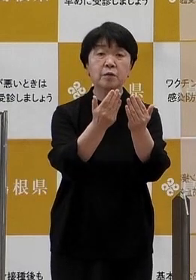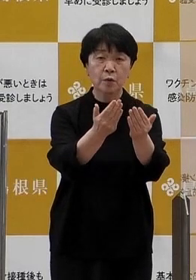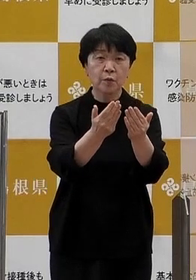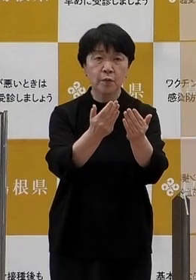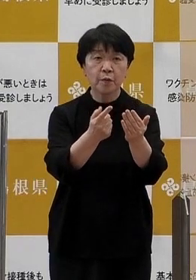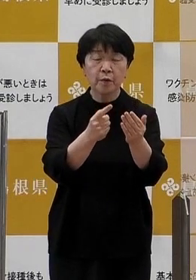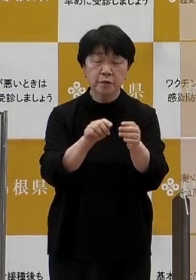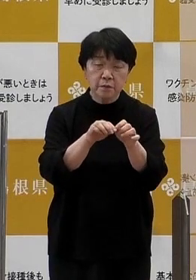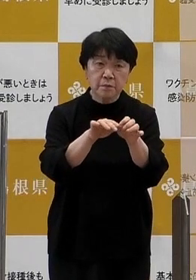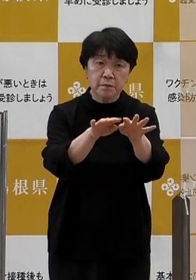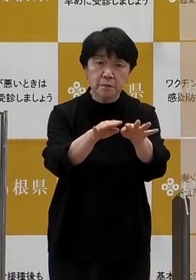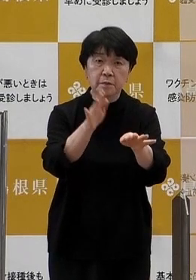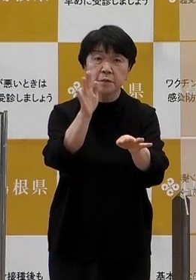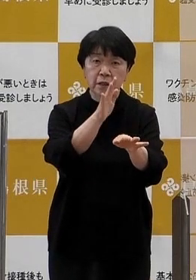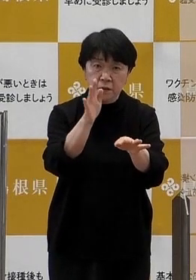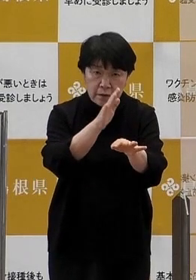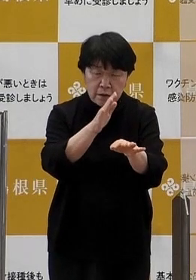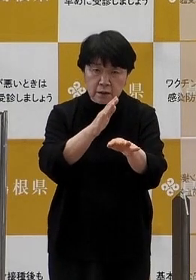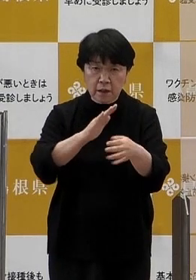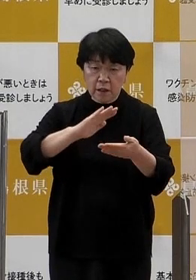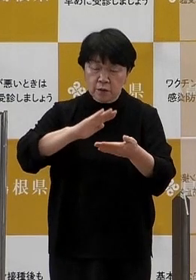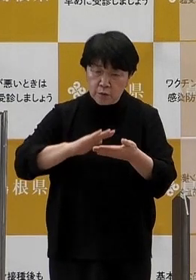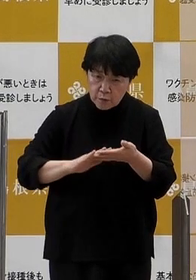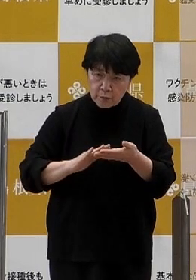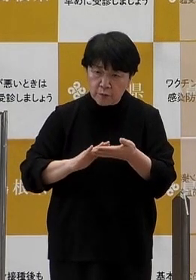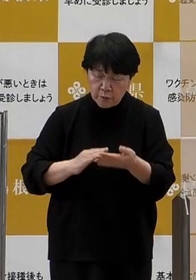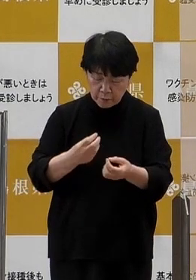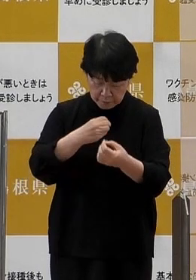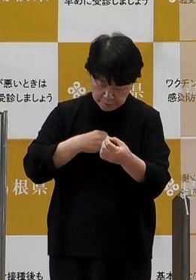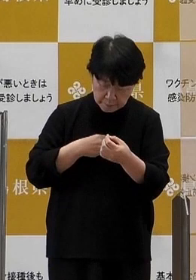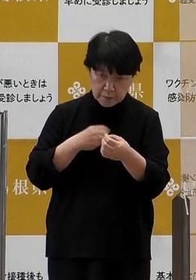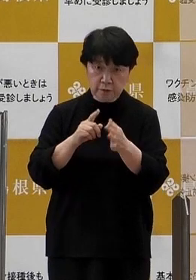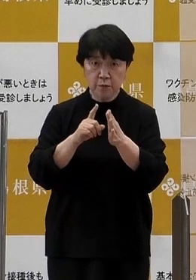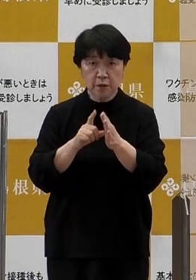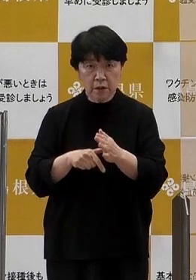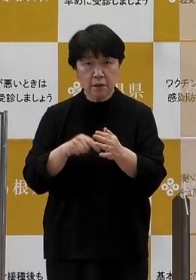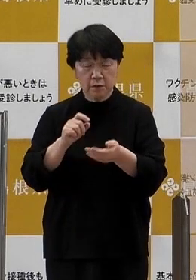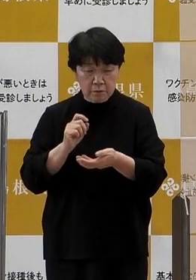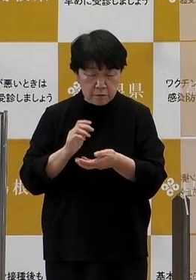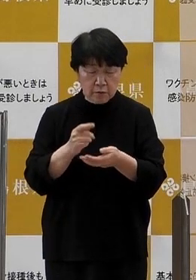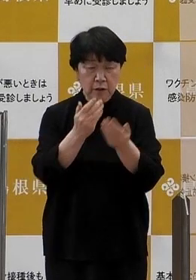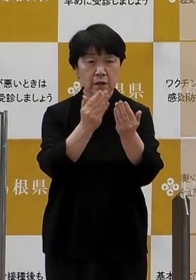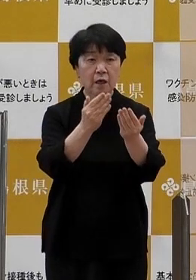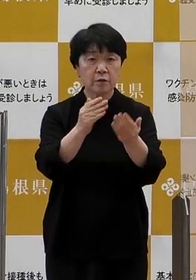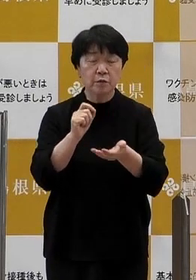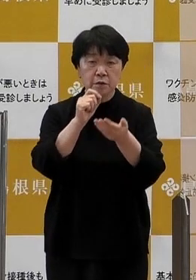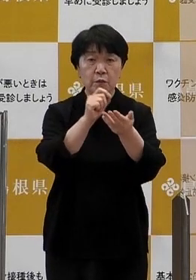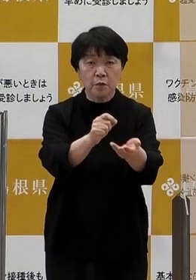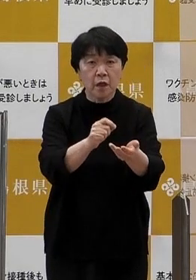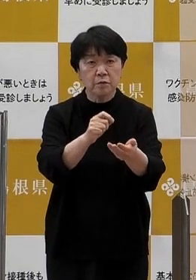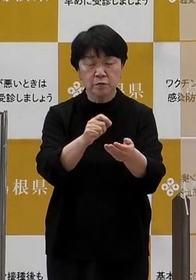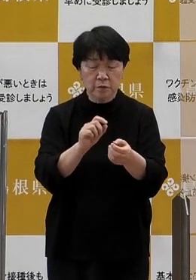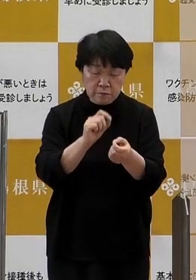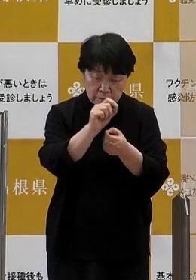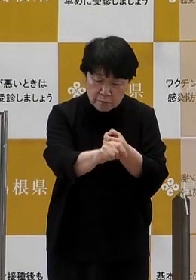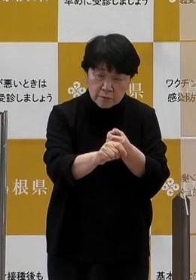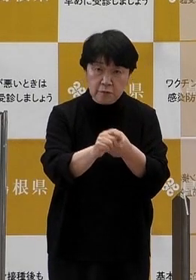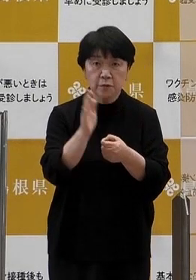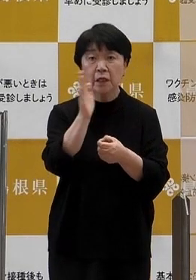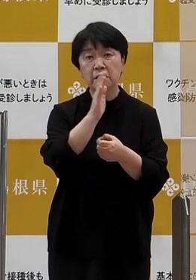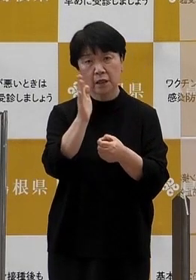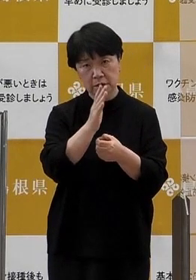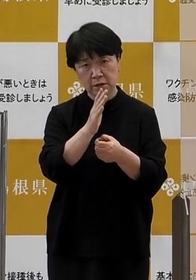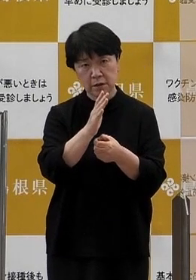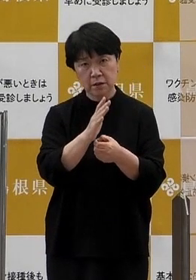ったとすると自宅待機をされるので、学校に持ち込まれることがないという意味で、一旦ですね、そういう